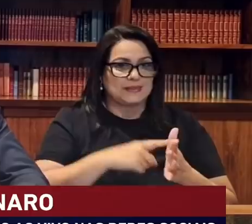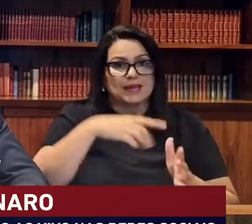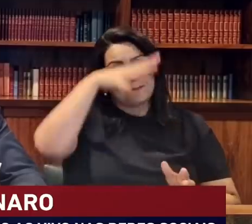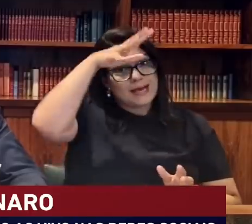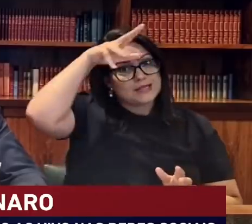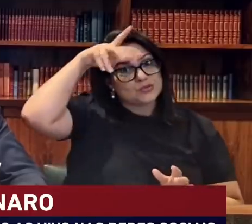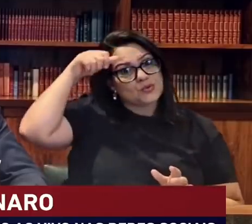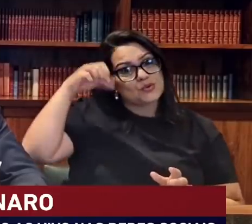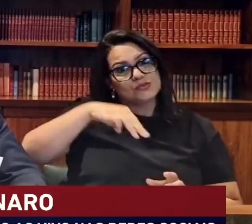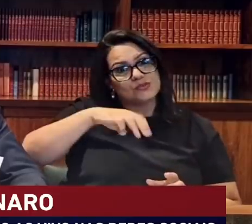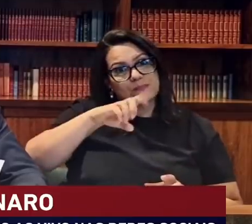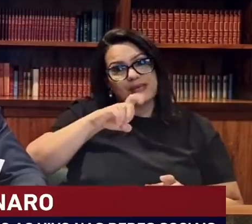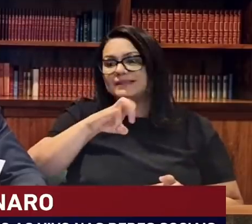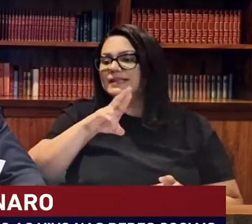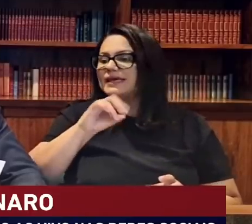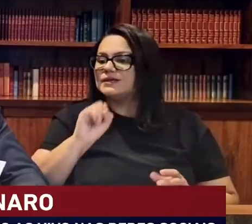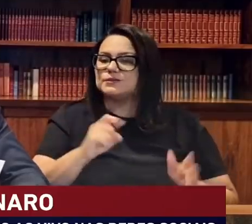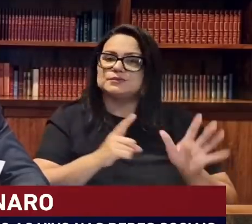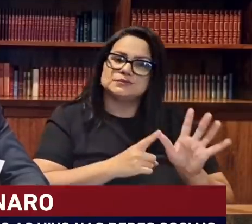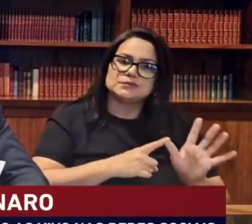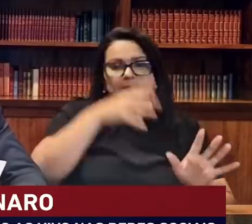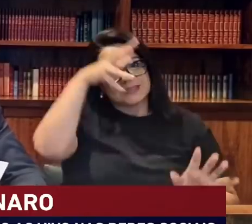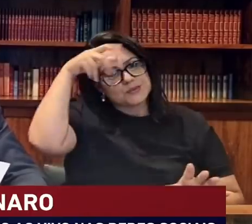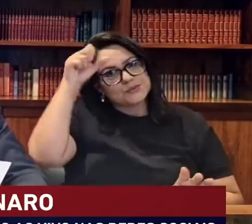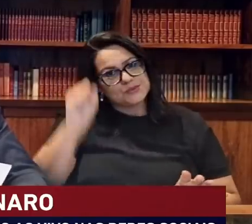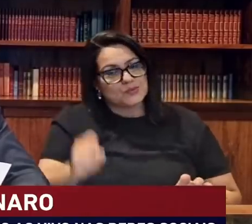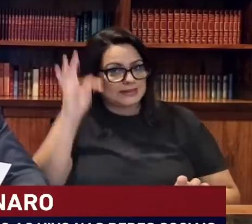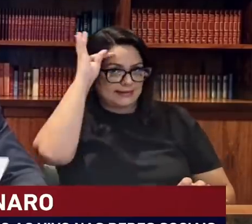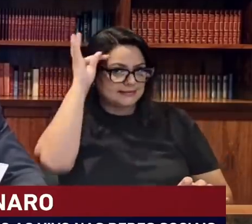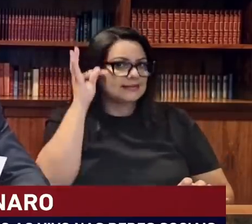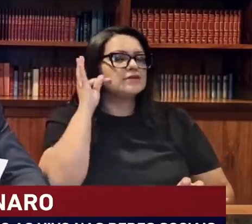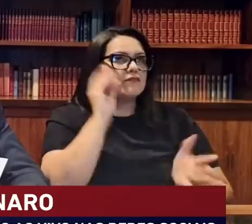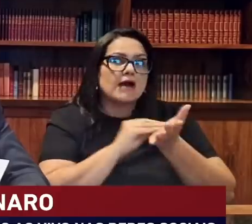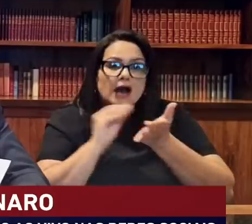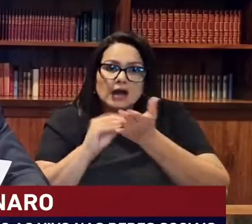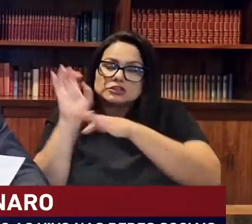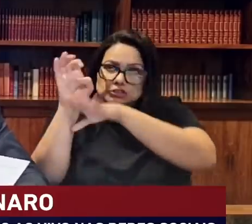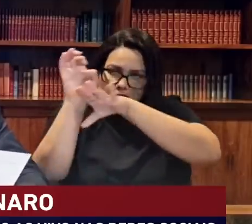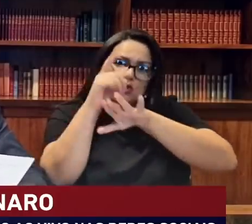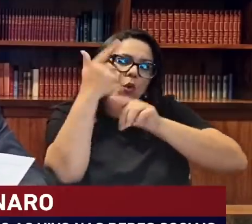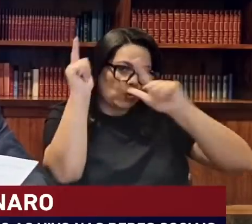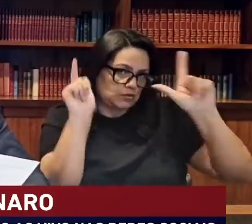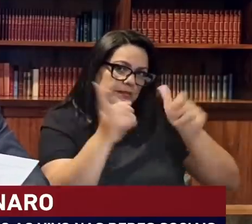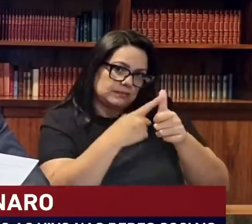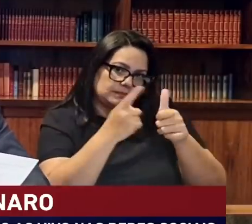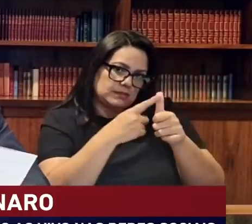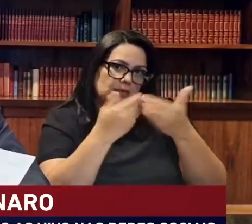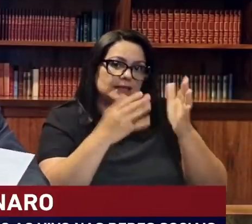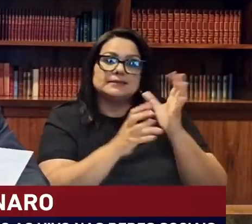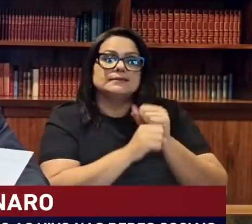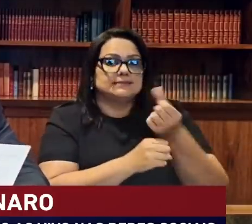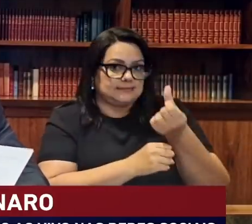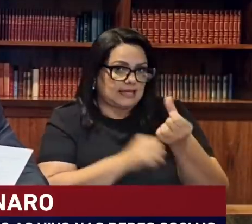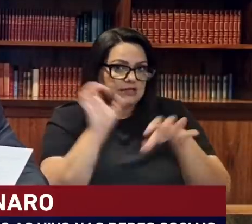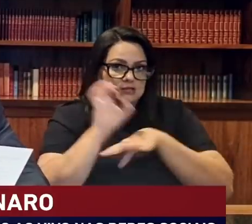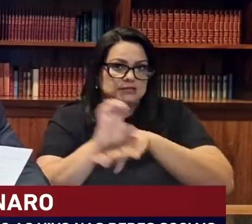deputado Medeiros, e Mato Grosso do Sul, da Tereza Cristina. Logicamente, está faltando mais estados aqui, mas no primeiro momento, meia dúzia estados dessa